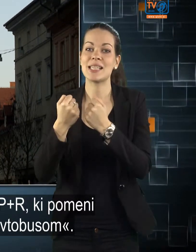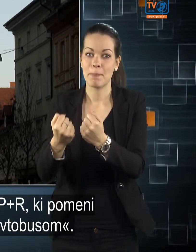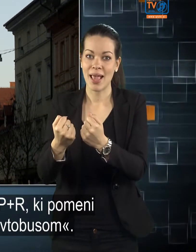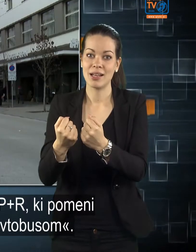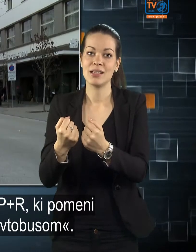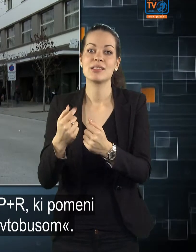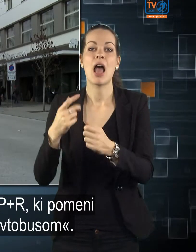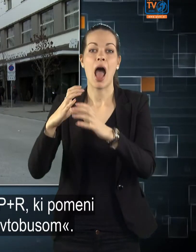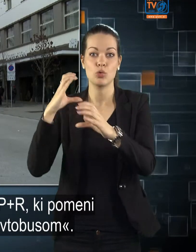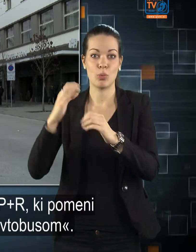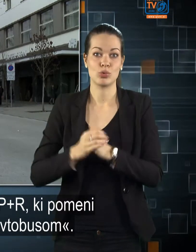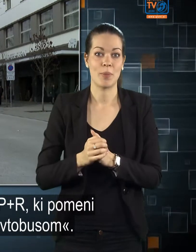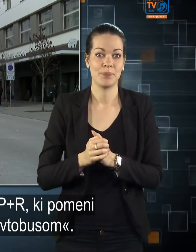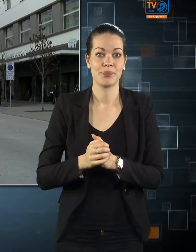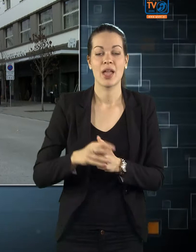avtobusom.